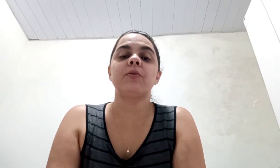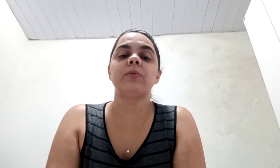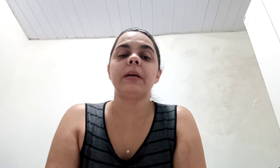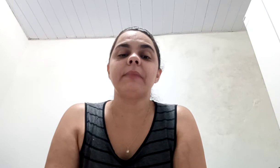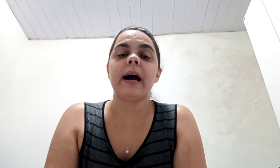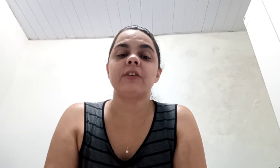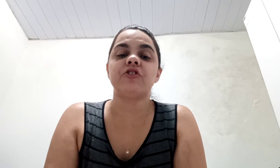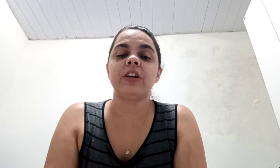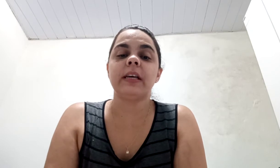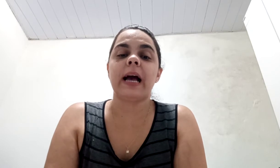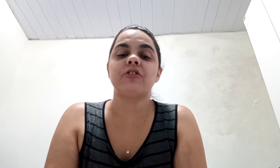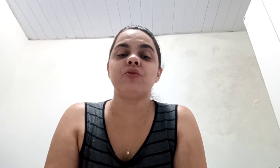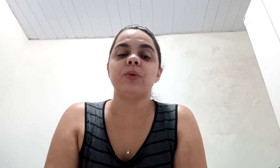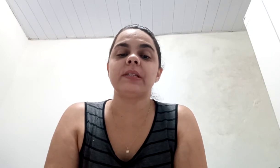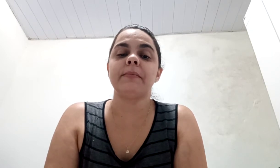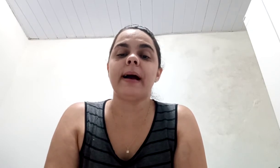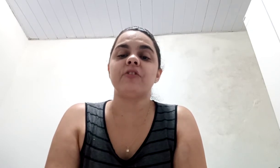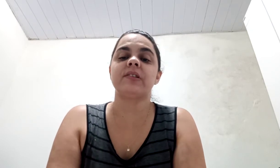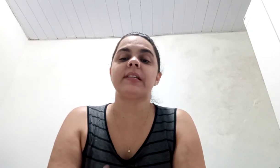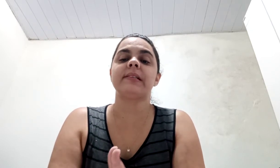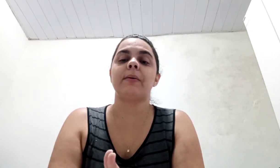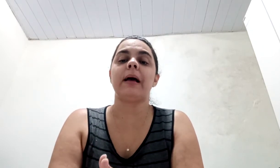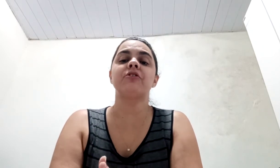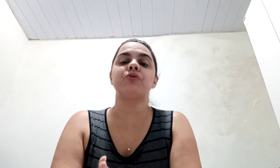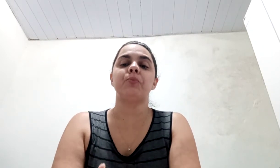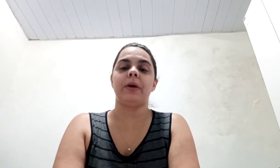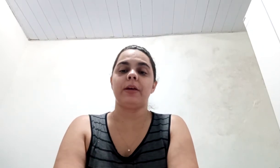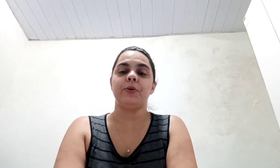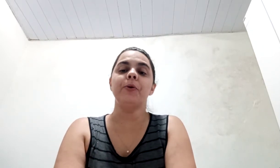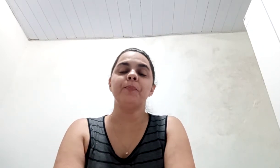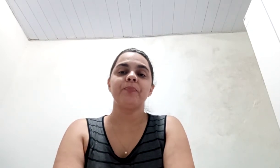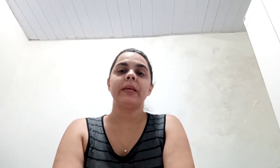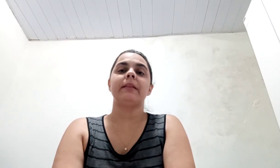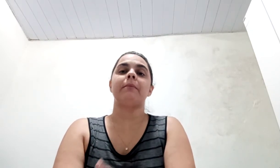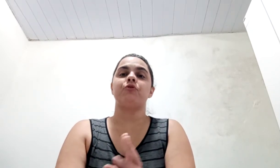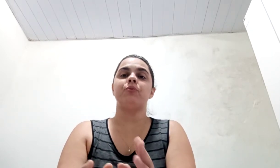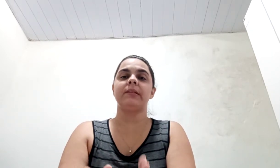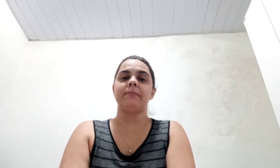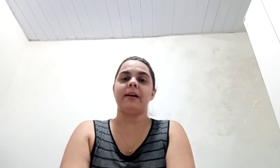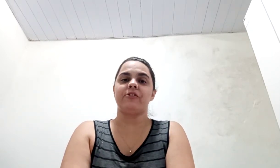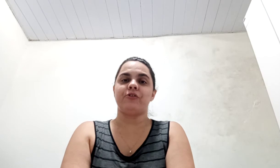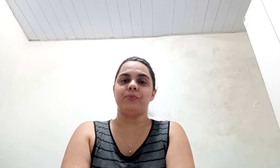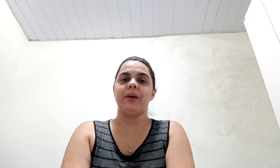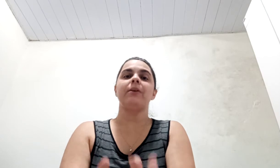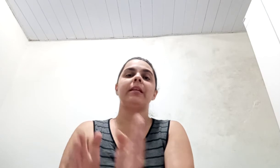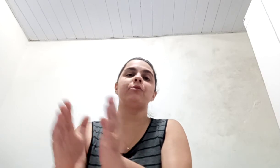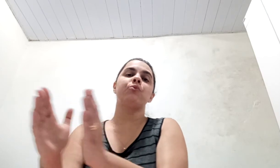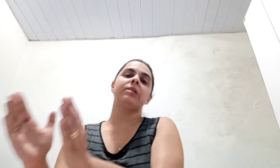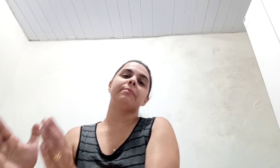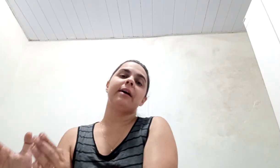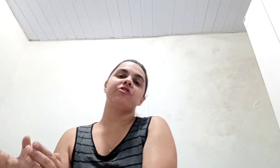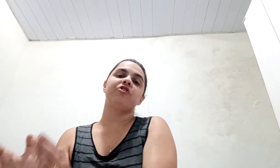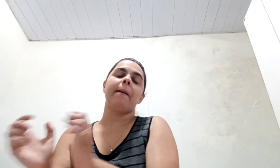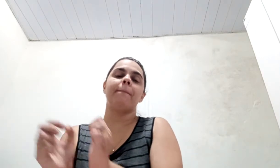segunda imagem, as duas imagens que são as do meio, temos duas imagens do meio e tem duas imagens da